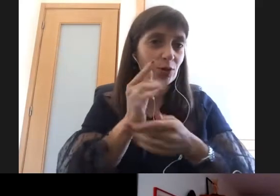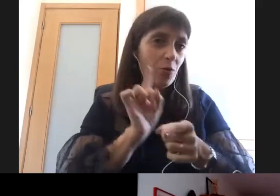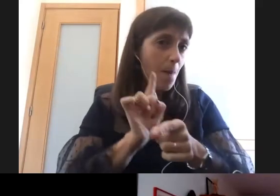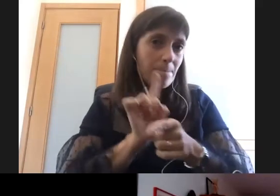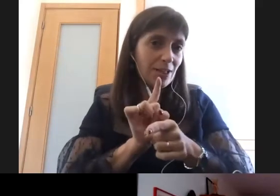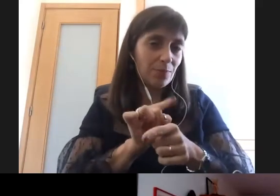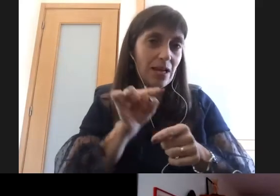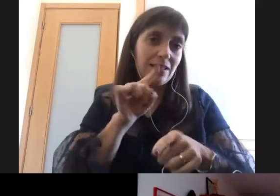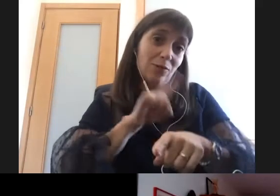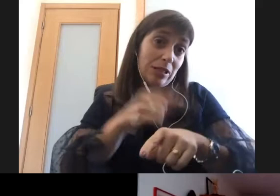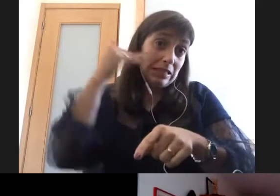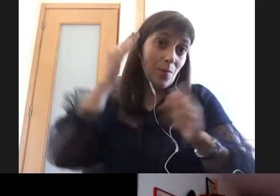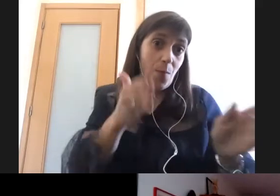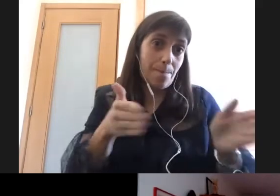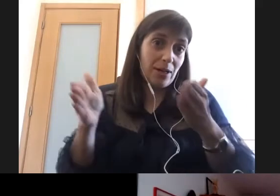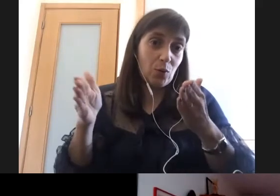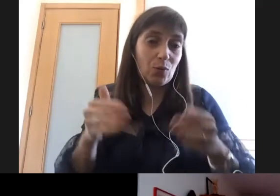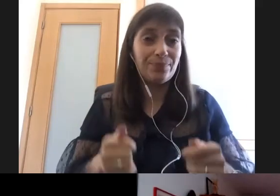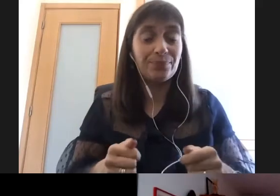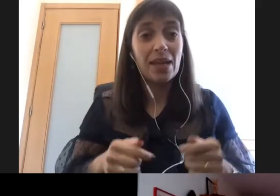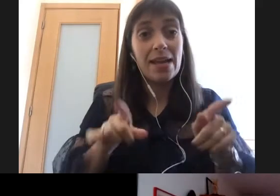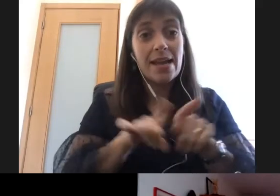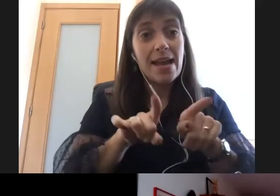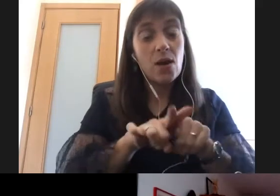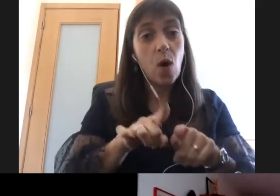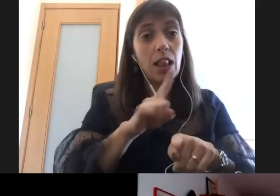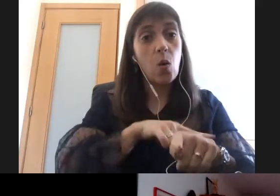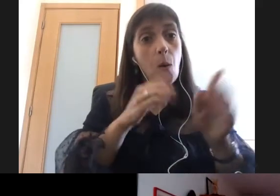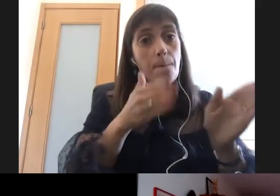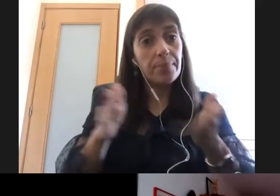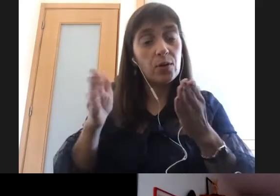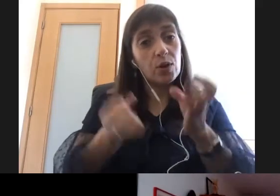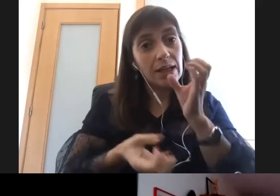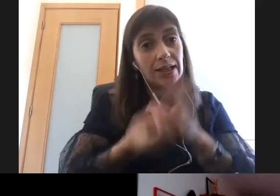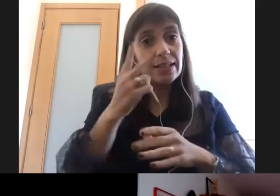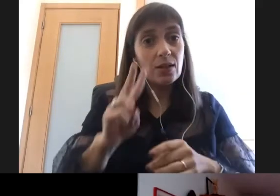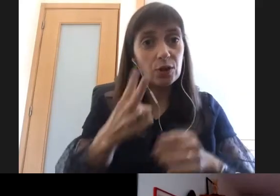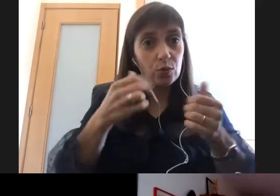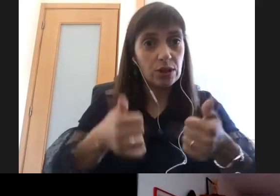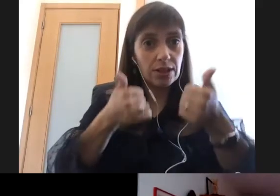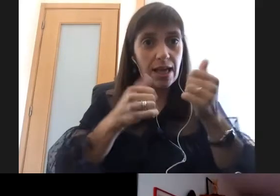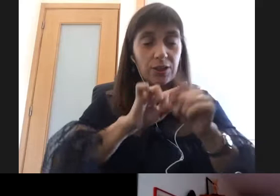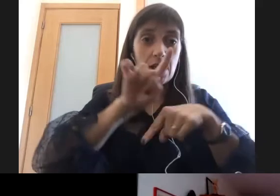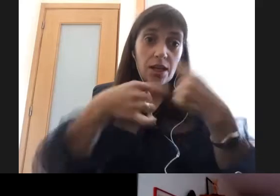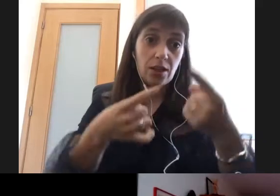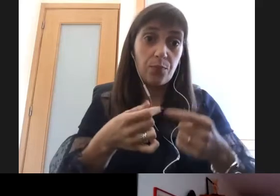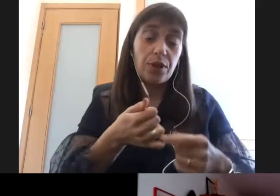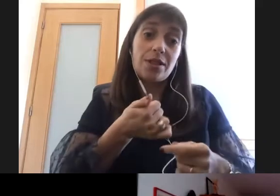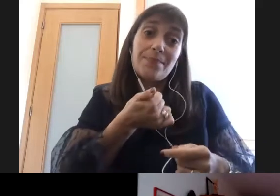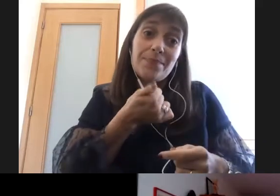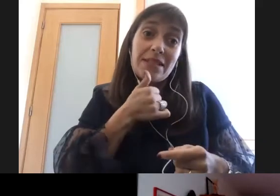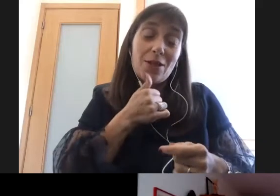o período de nascença das duas que acabou determinando o que as cidades são.